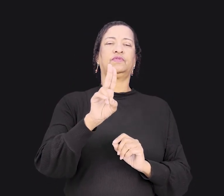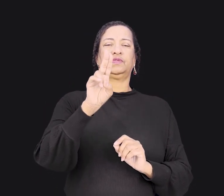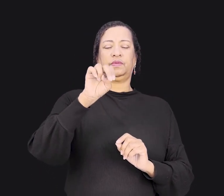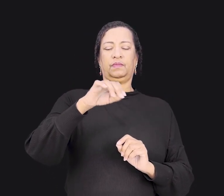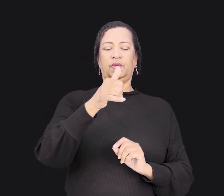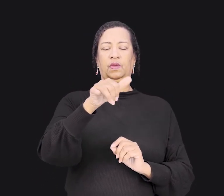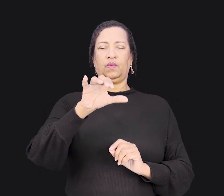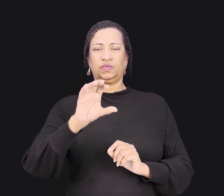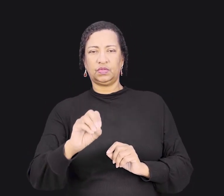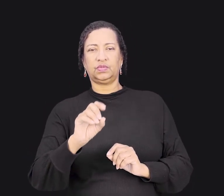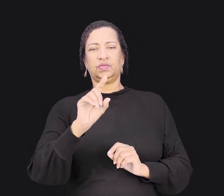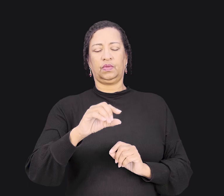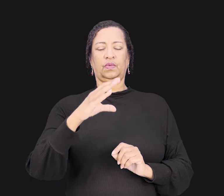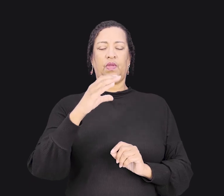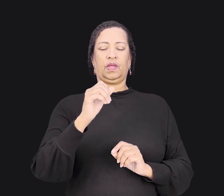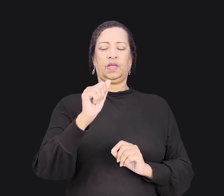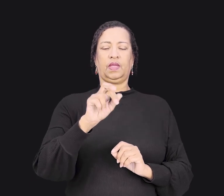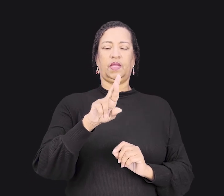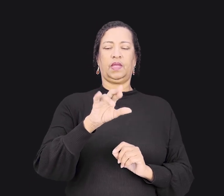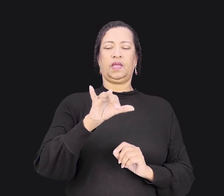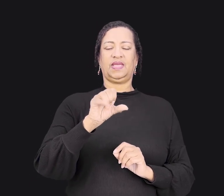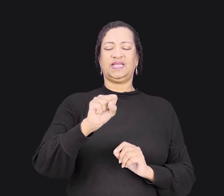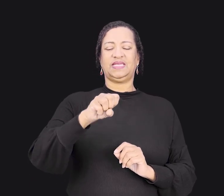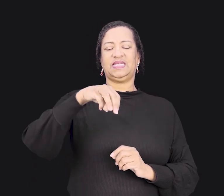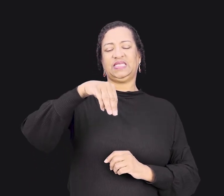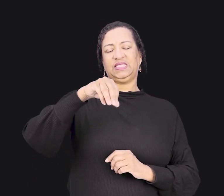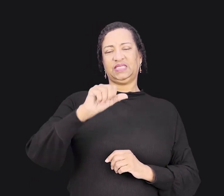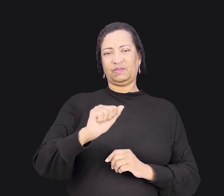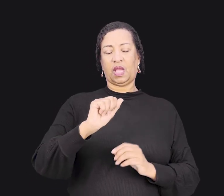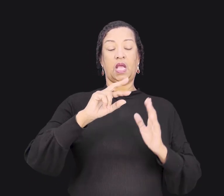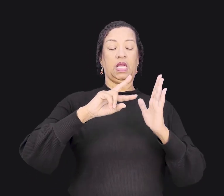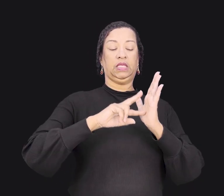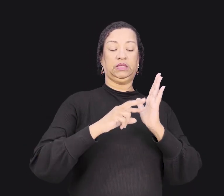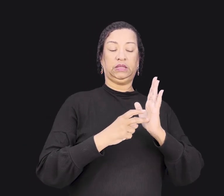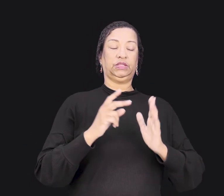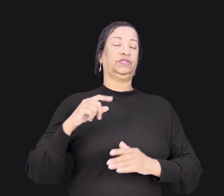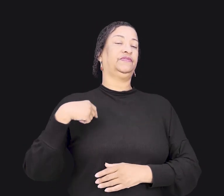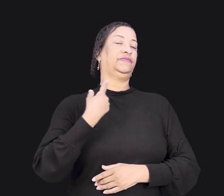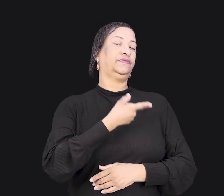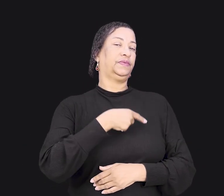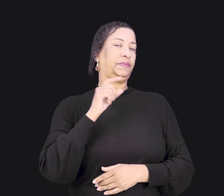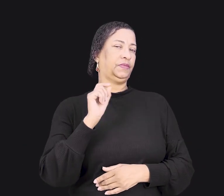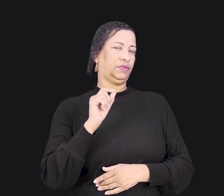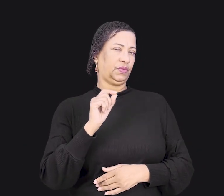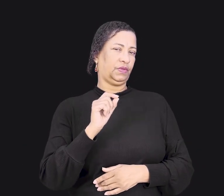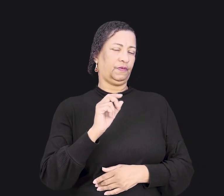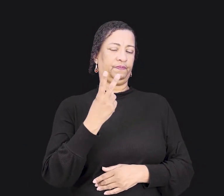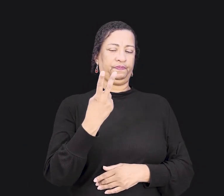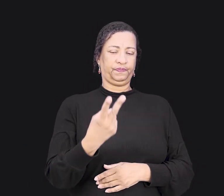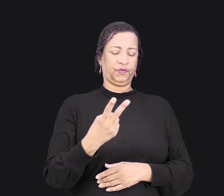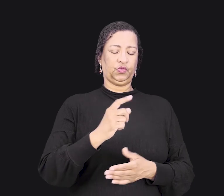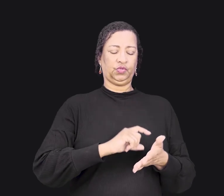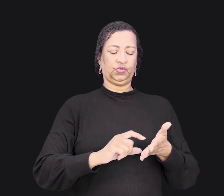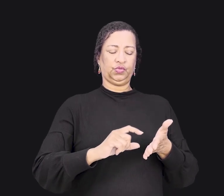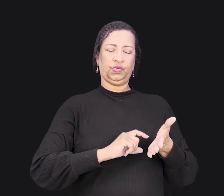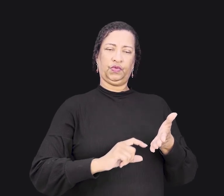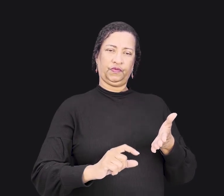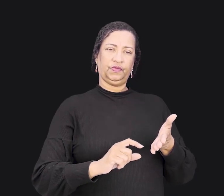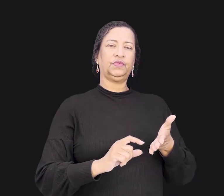2 versículos foi carisma. O que isso significa para nós? Nesses 2 versículos o Espírito Santo está nos dizendo que